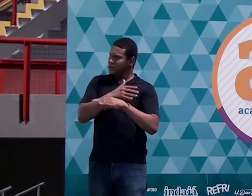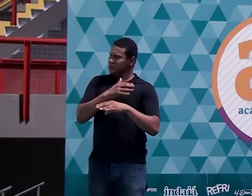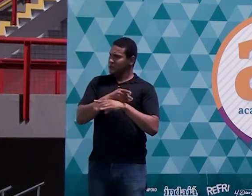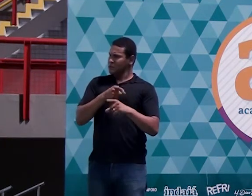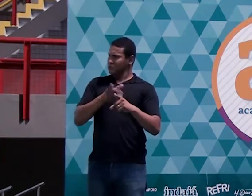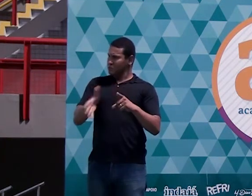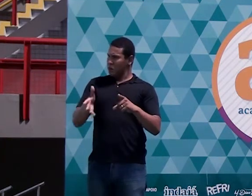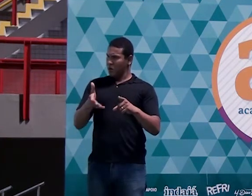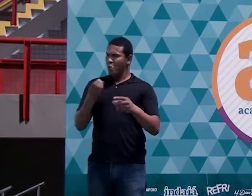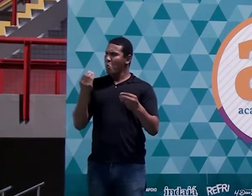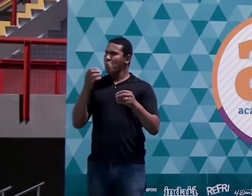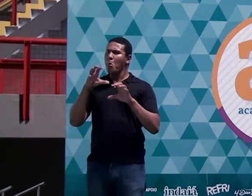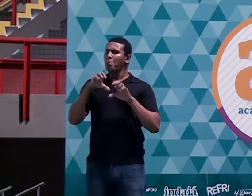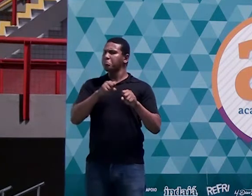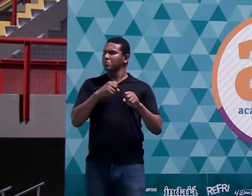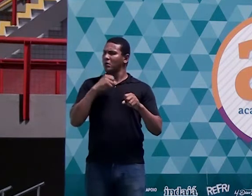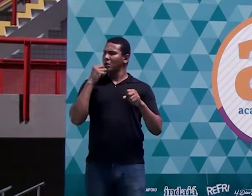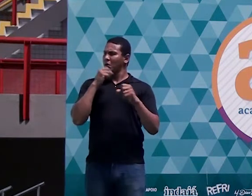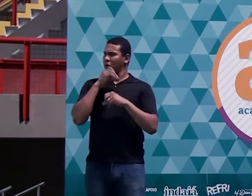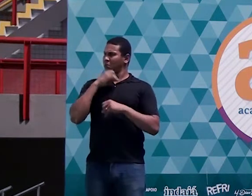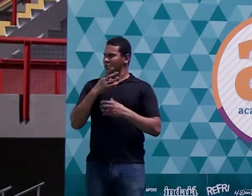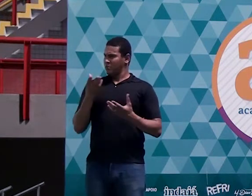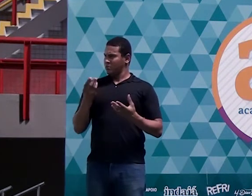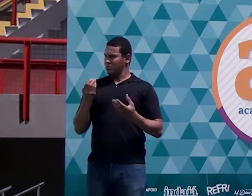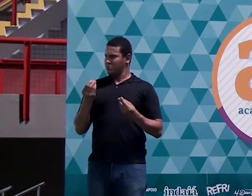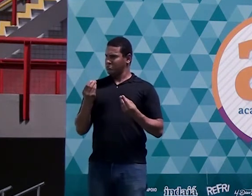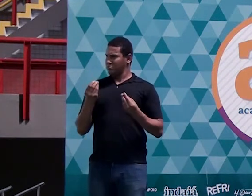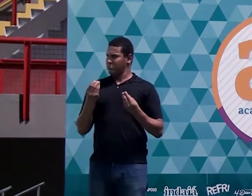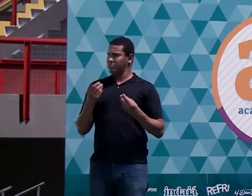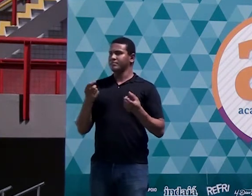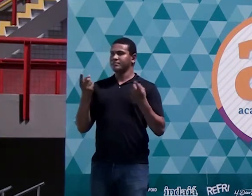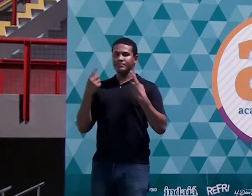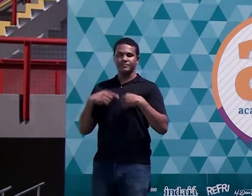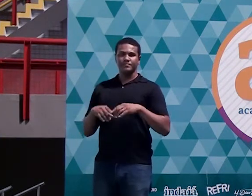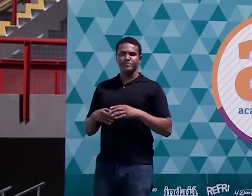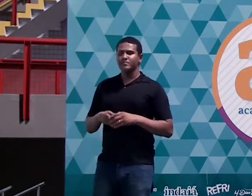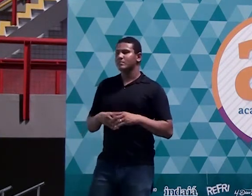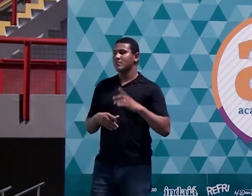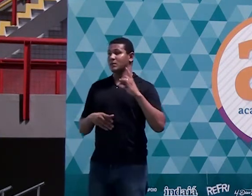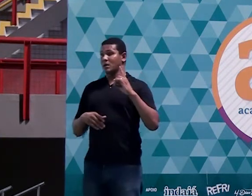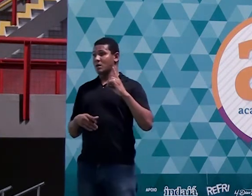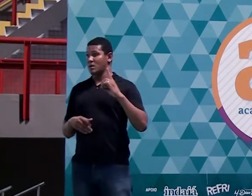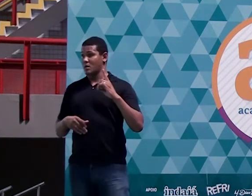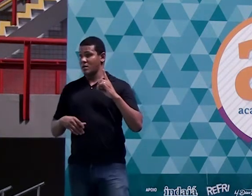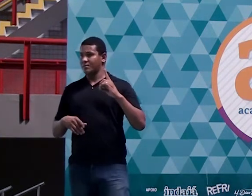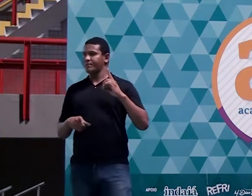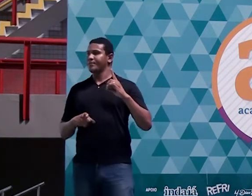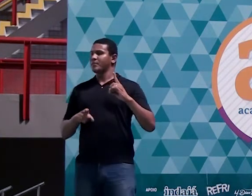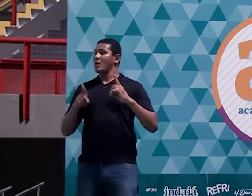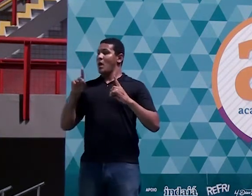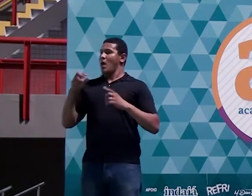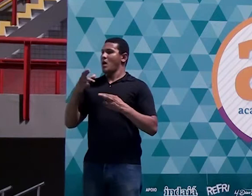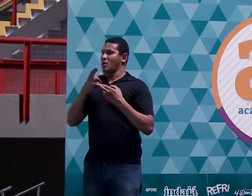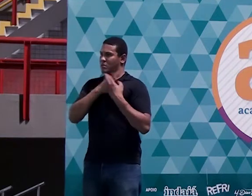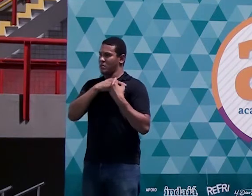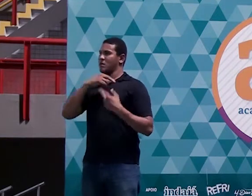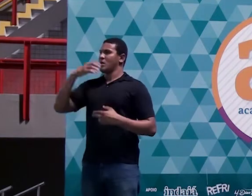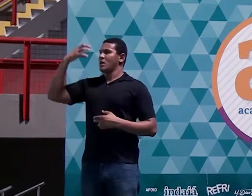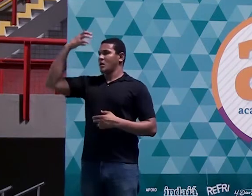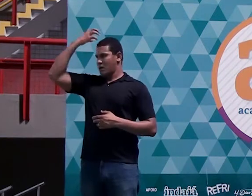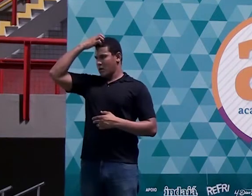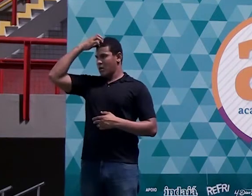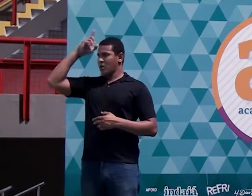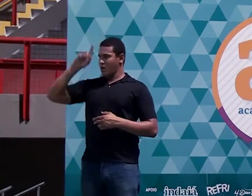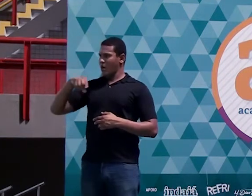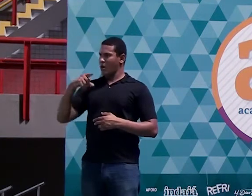Tá certo? Não teve esse suicídio coletivo não, tá? D. O papel dos reis, que procurando reconquistar